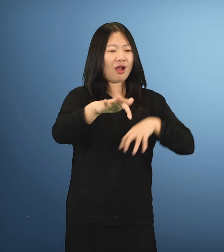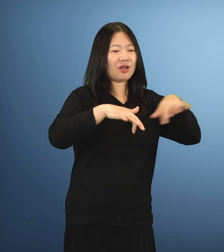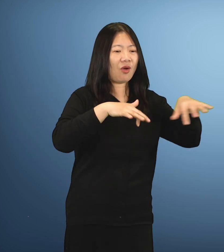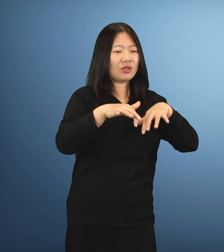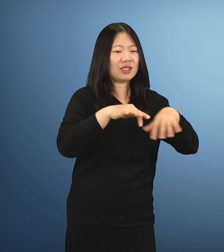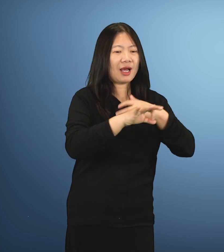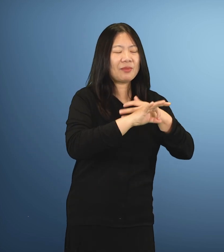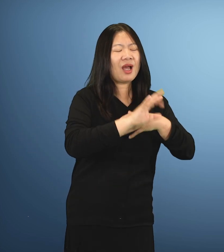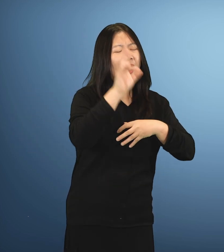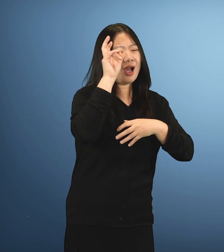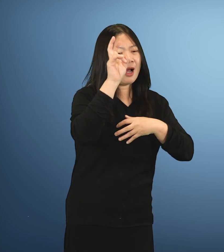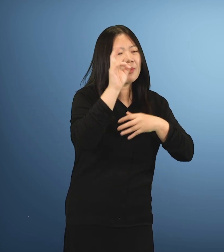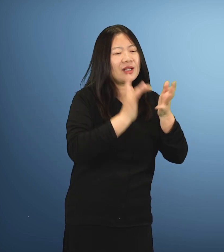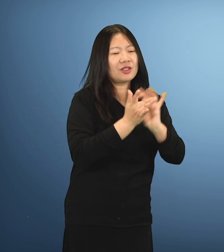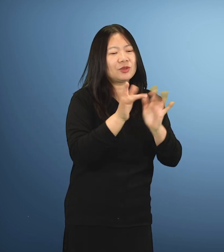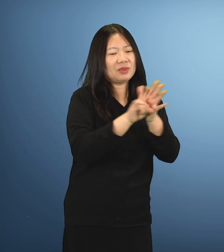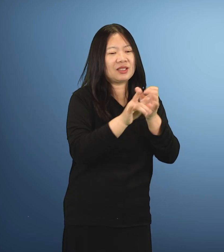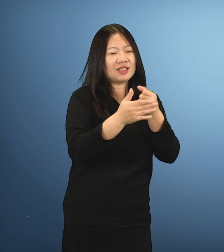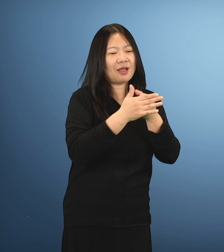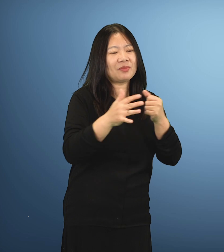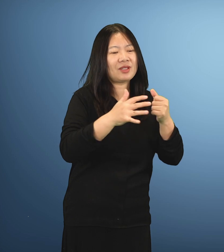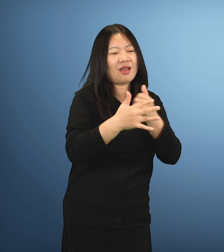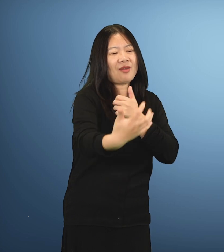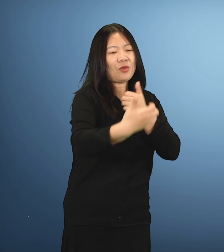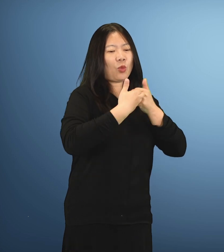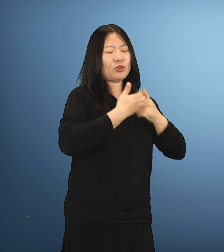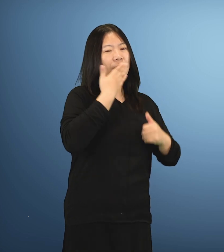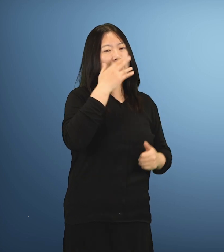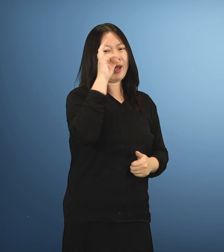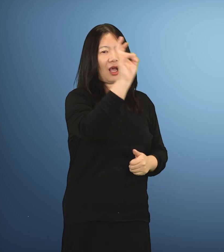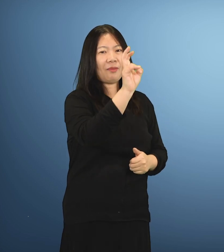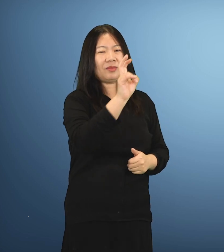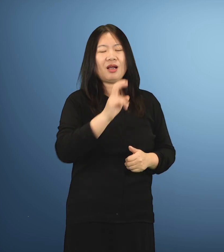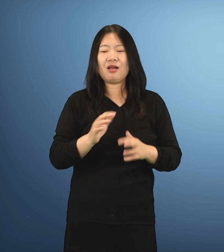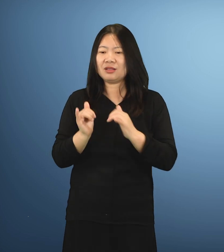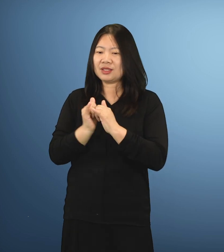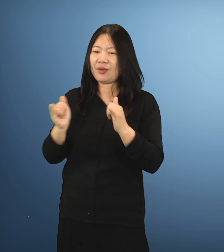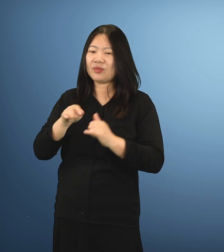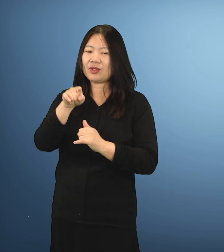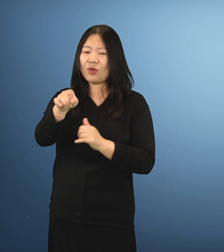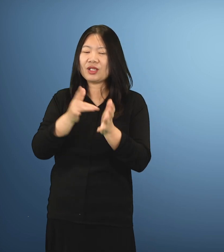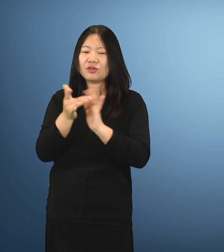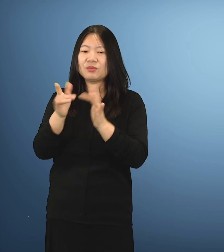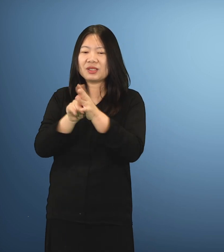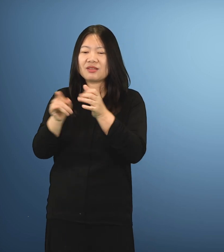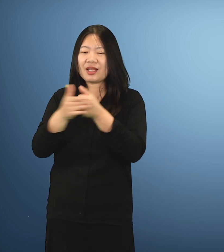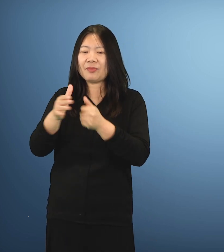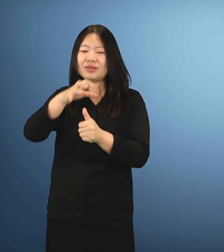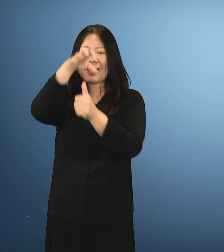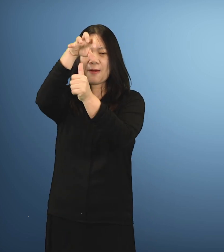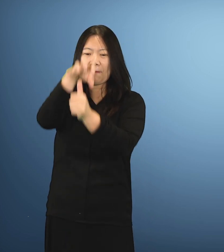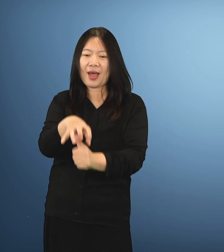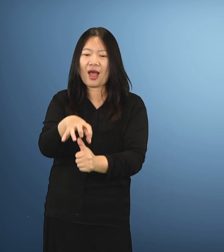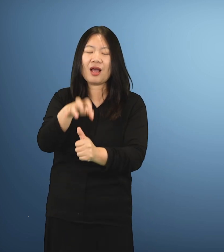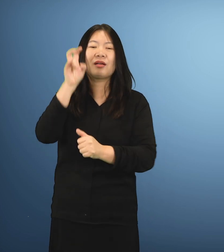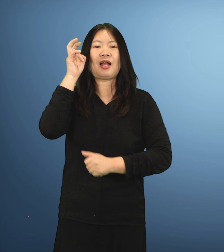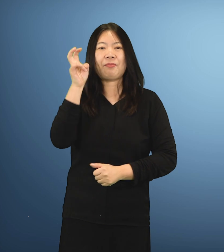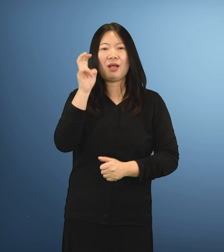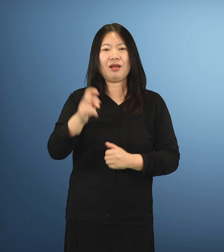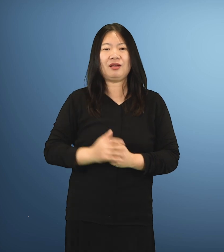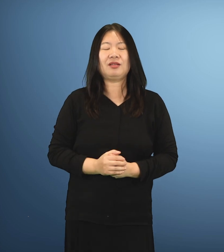이런 공격을 받을 것이고, 사람들이 너희들을 체포할 것이고, 그래서